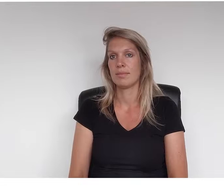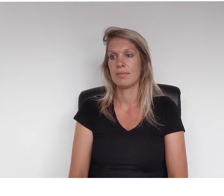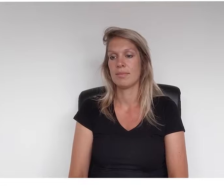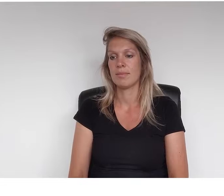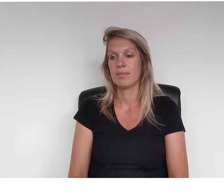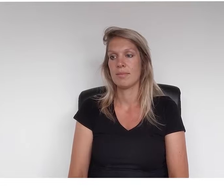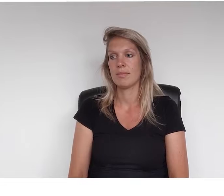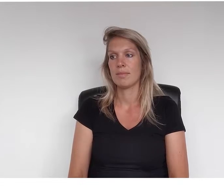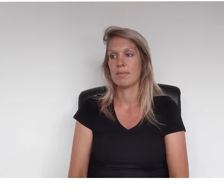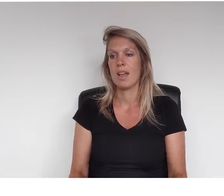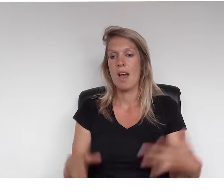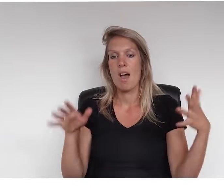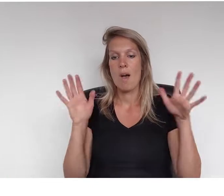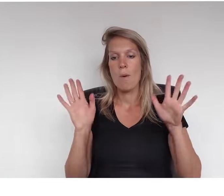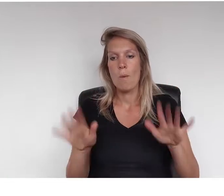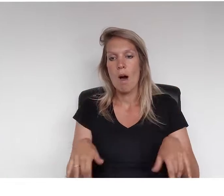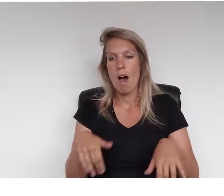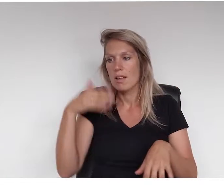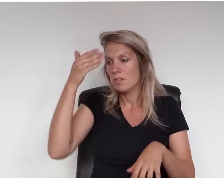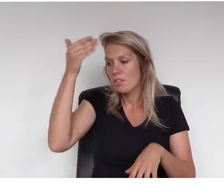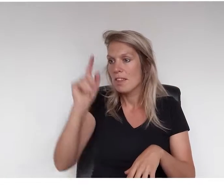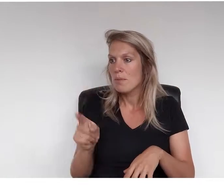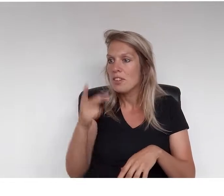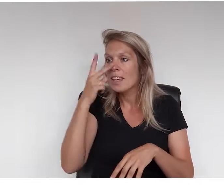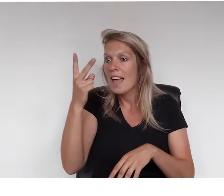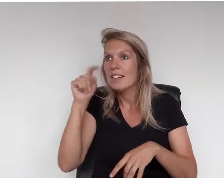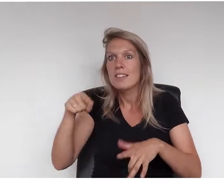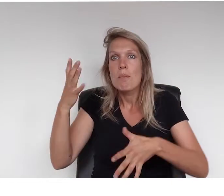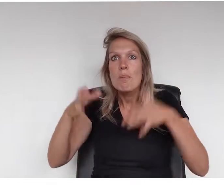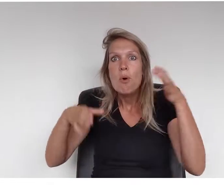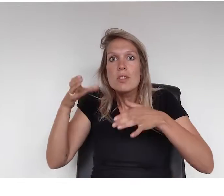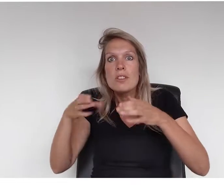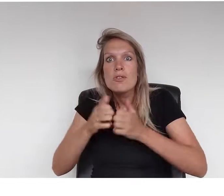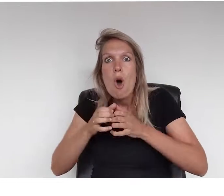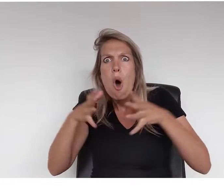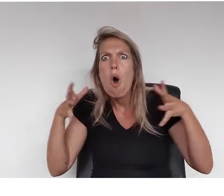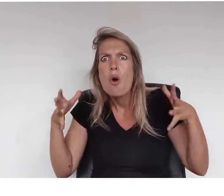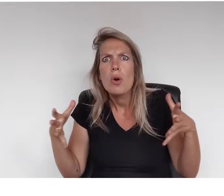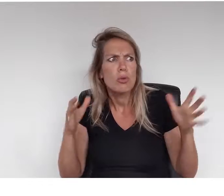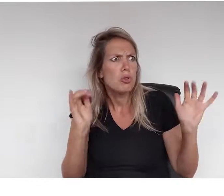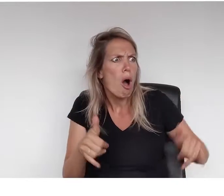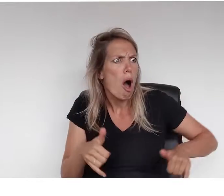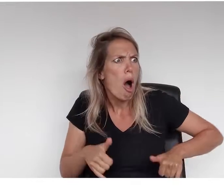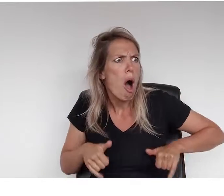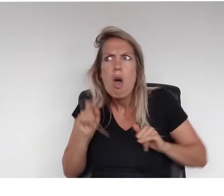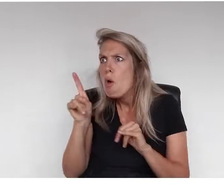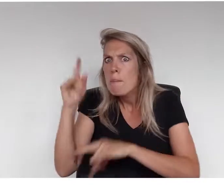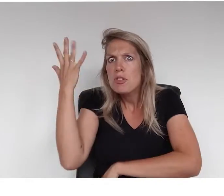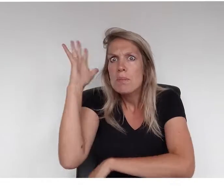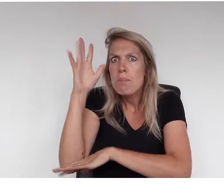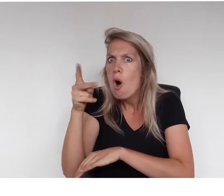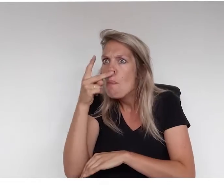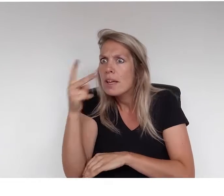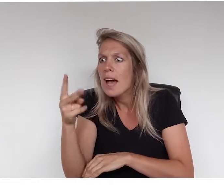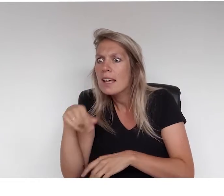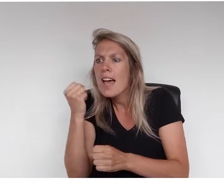Sophie, moet je kijken hoe gigantisch groot dit bos is? Ja! Wow, moet je die bomen kijken? Oh, wow. Die zijn perfect om in